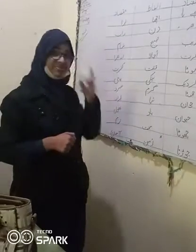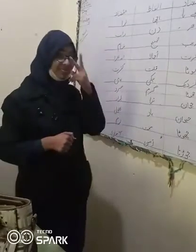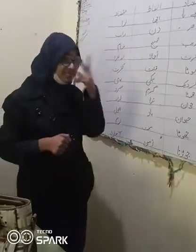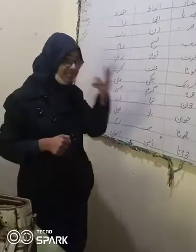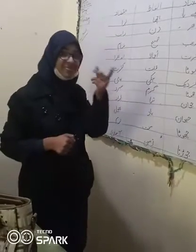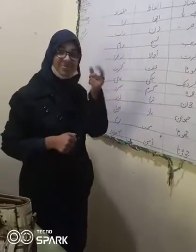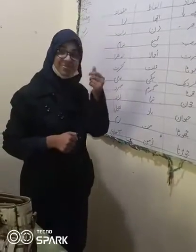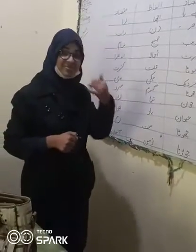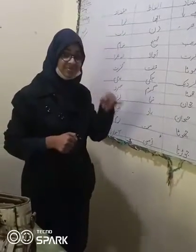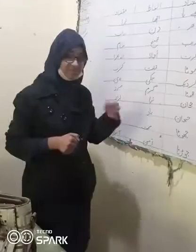पुराना,